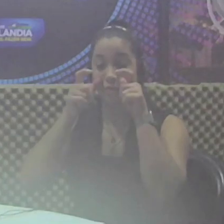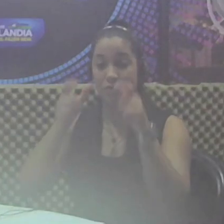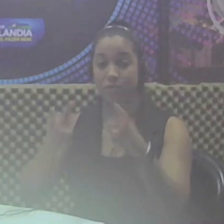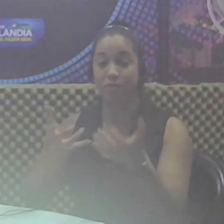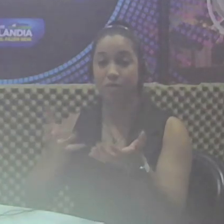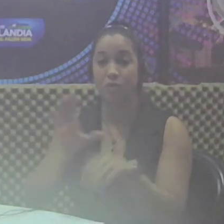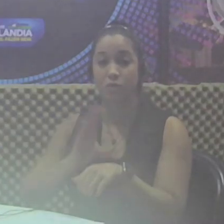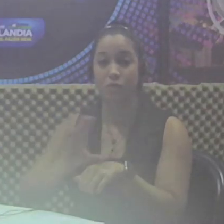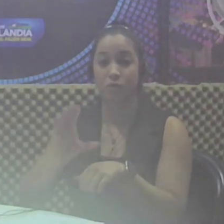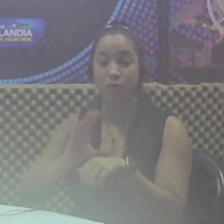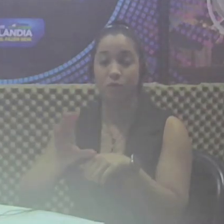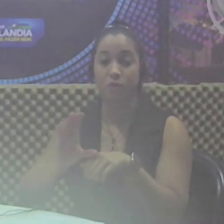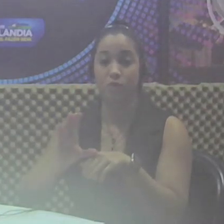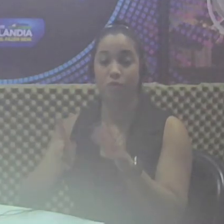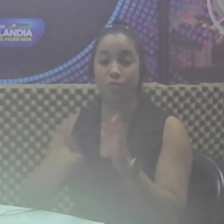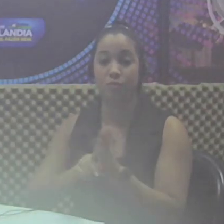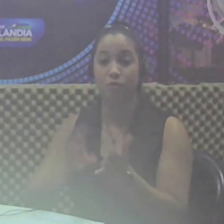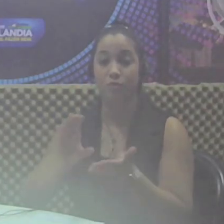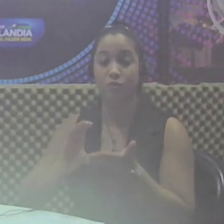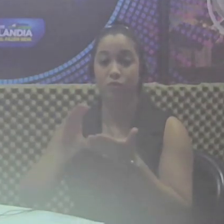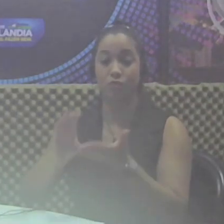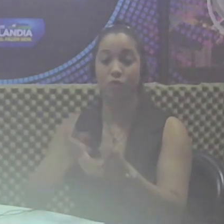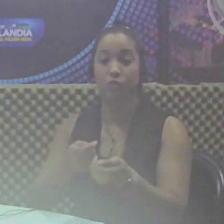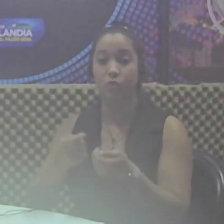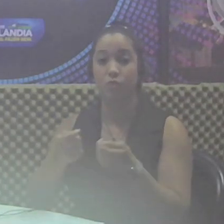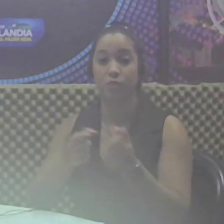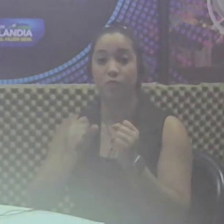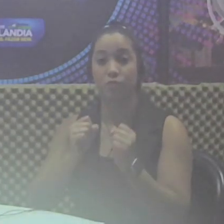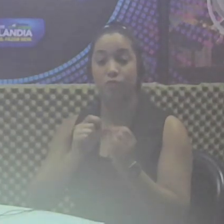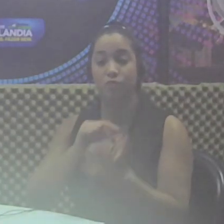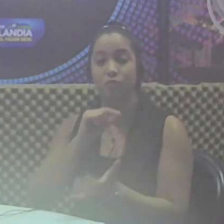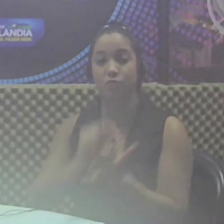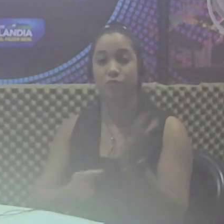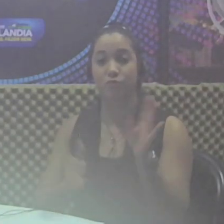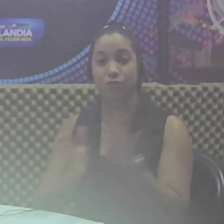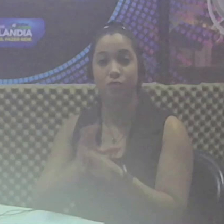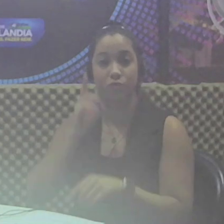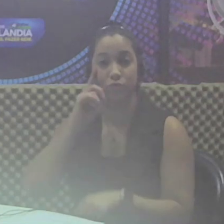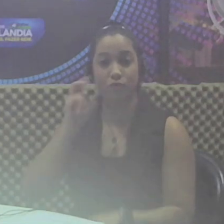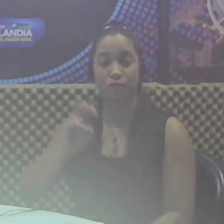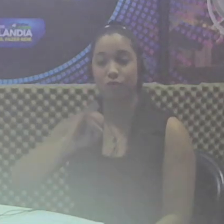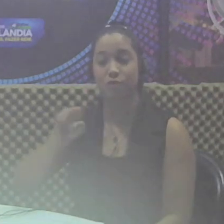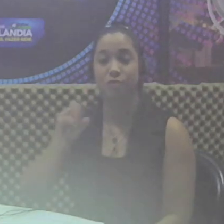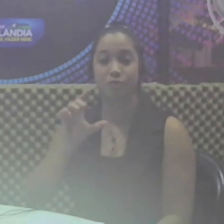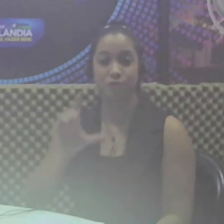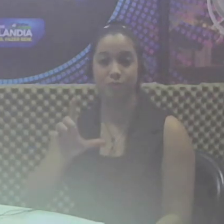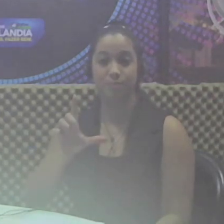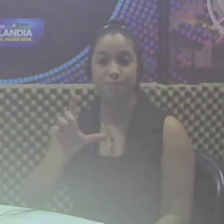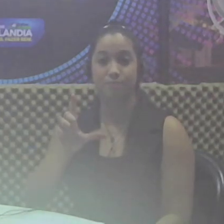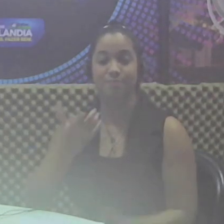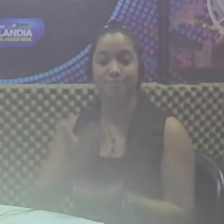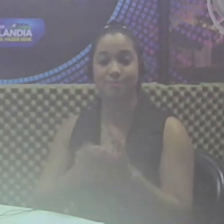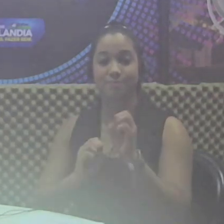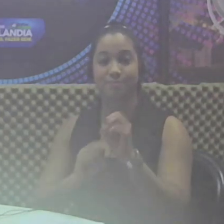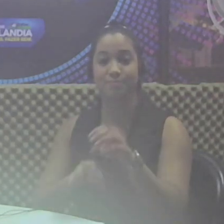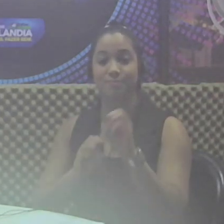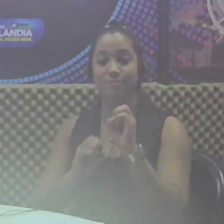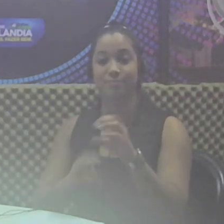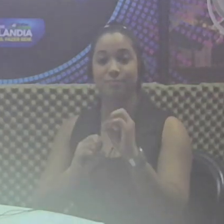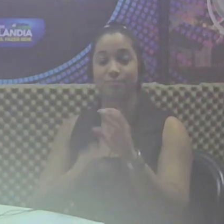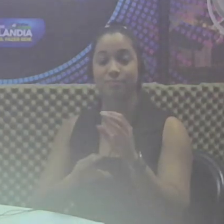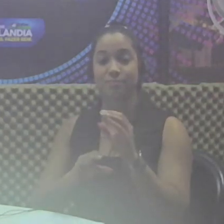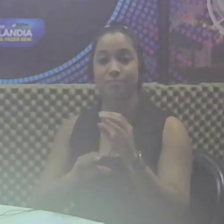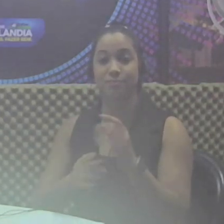curso Capacitação de Crédito para o Comércio podem se inscrever até o dia 5 de julho. As aulas são oferecidas por meio